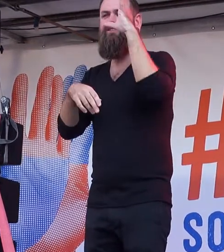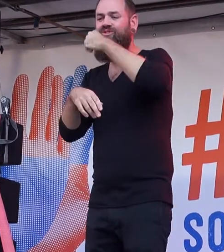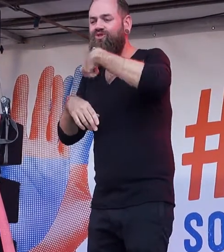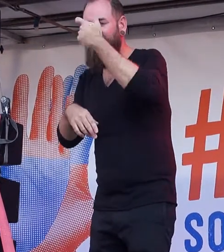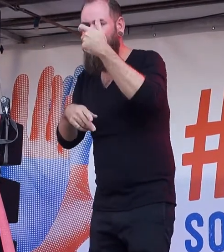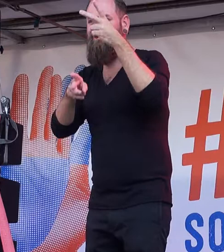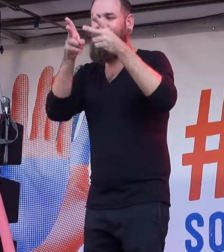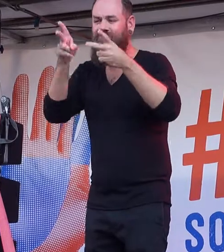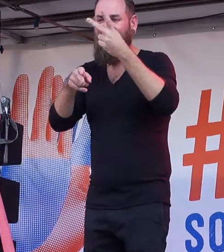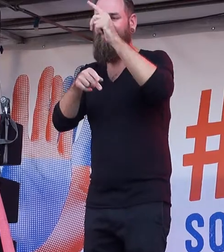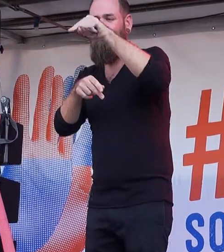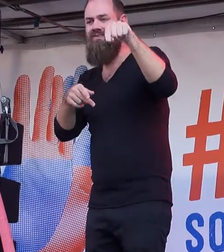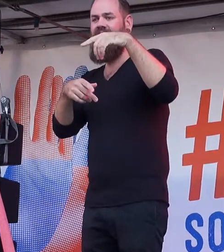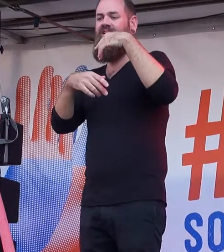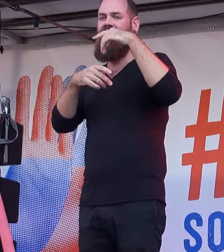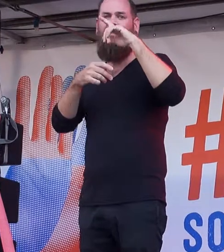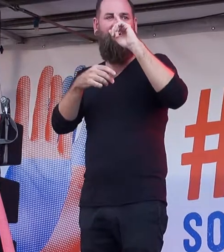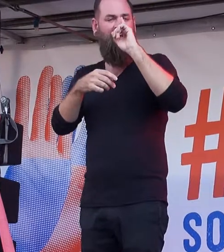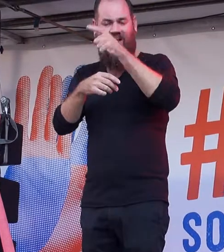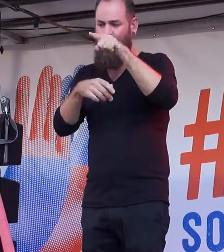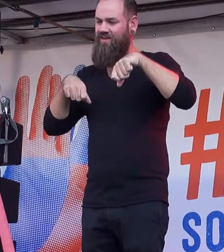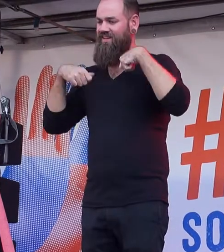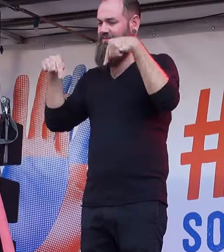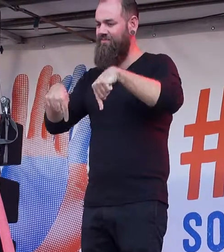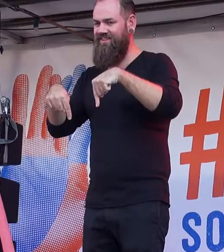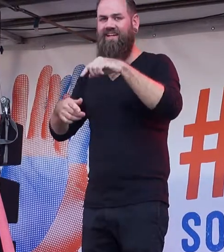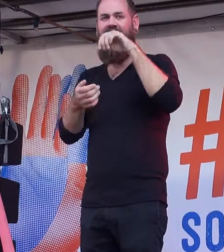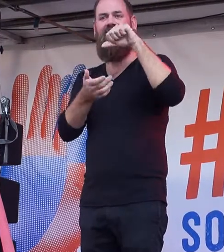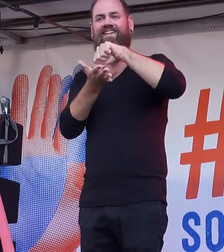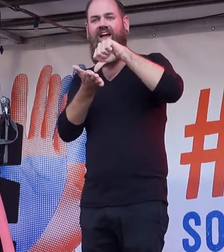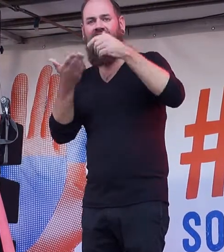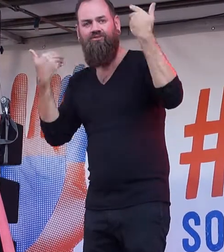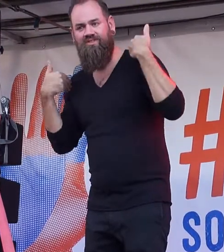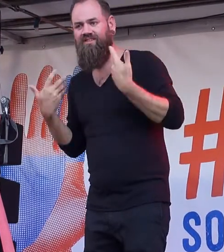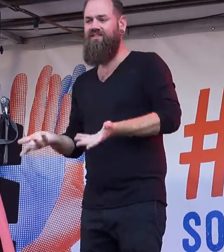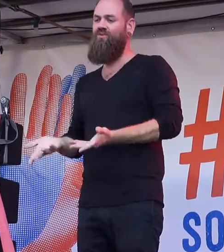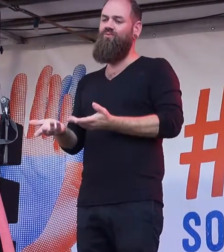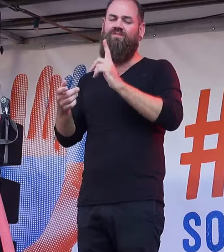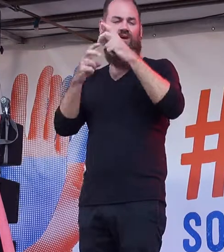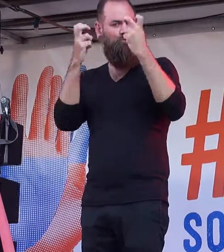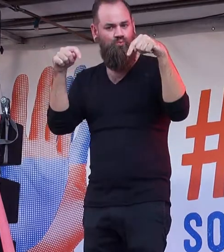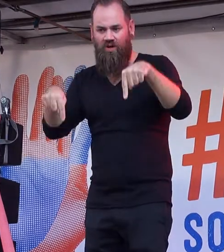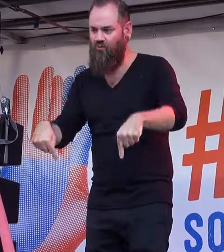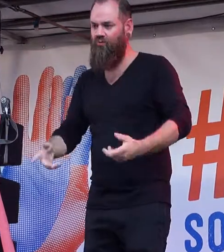iranischem Hintergrund oder der Arzt mit türkischem Migrationsvordergrund.